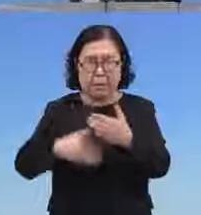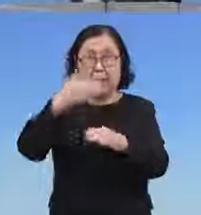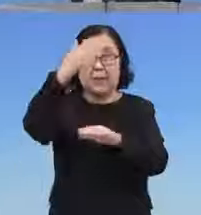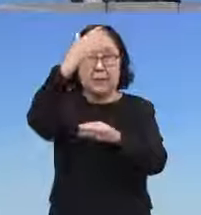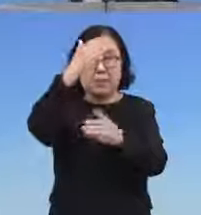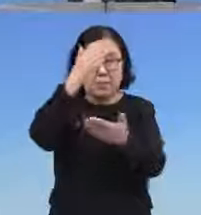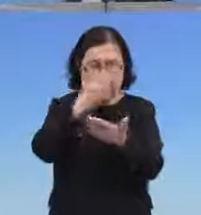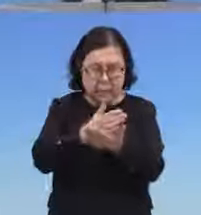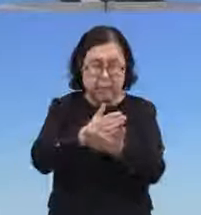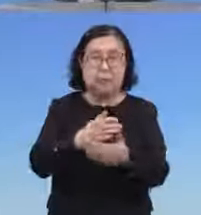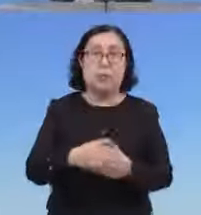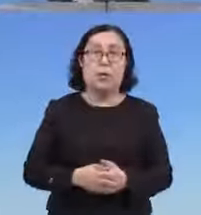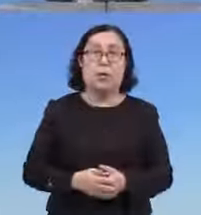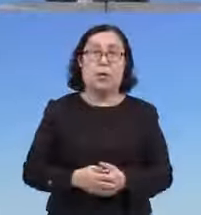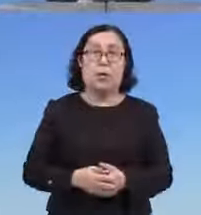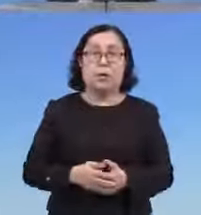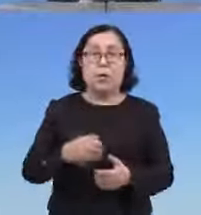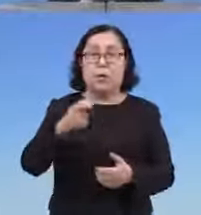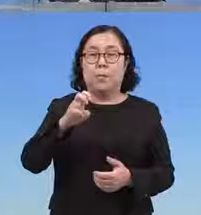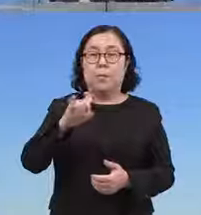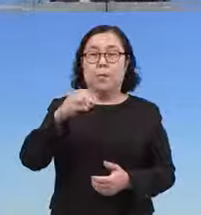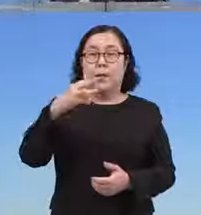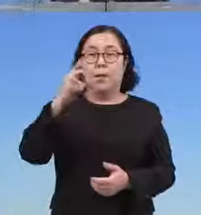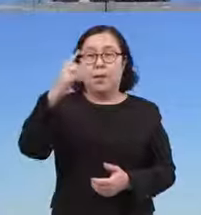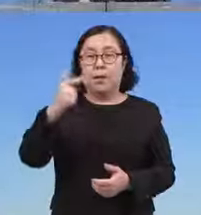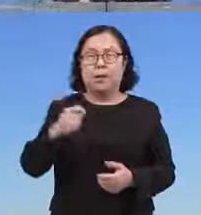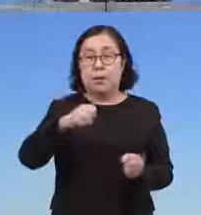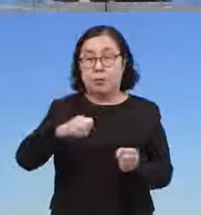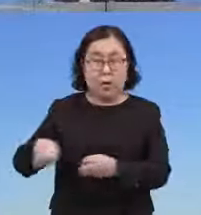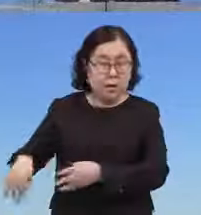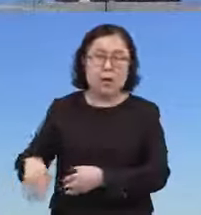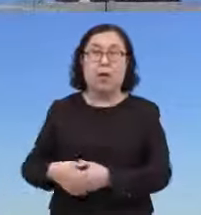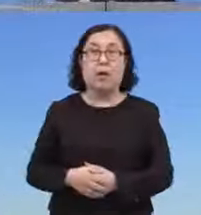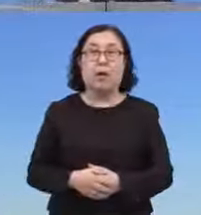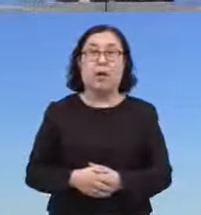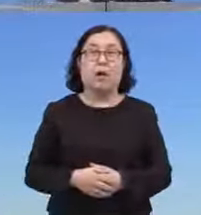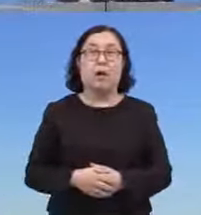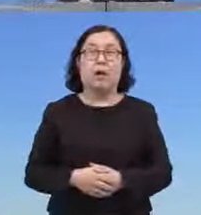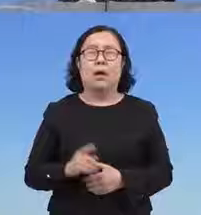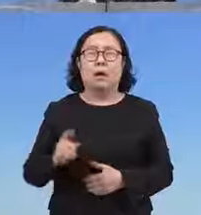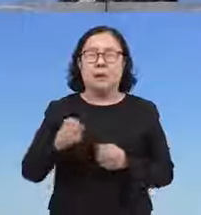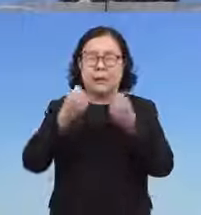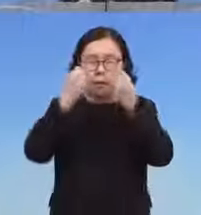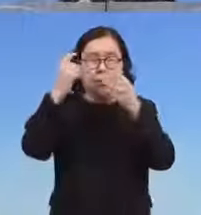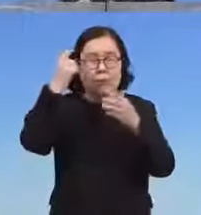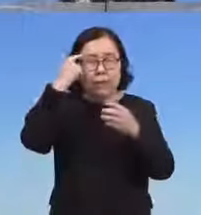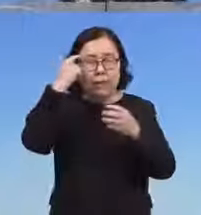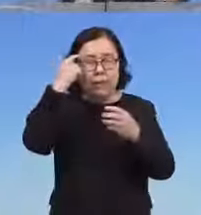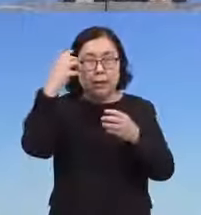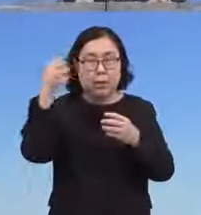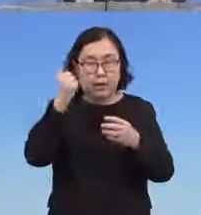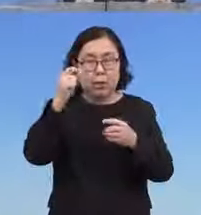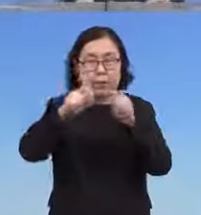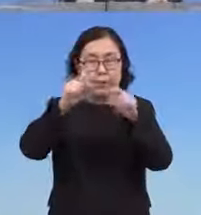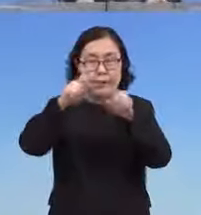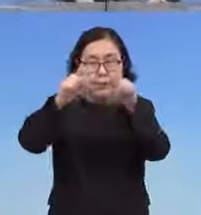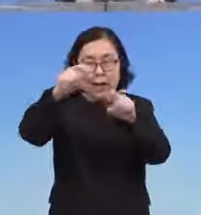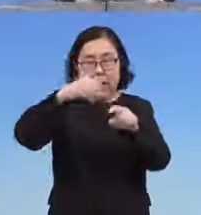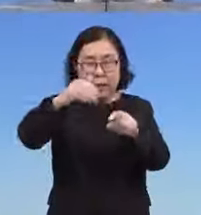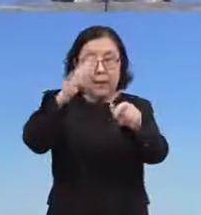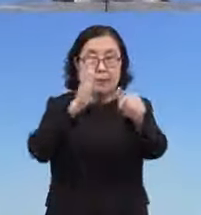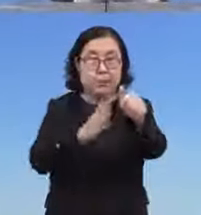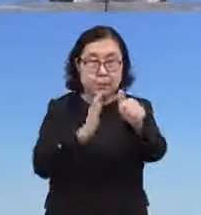앞에 반응하시기를 바라는데요, 그물을 버리시기를 바랍니다. 곧 버려두고 새로운 가치관을 가지고.